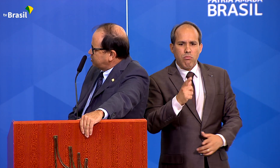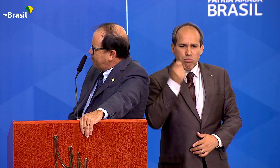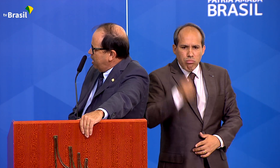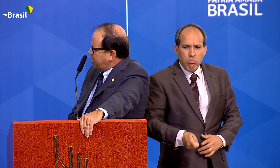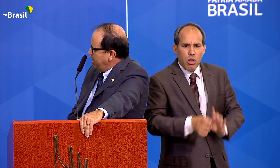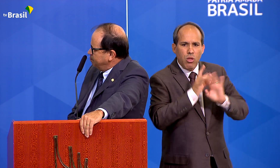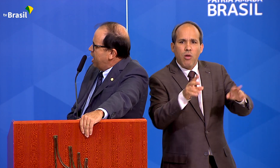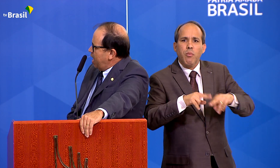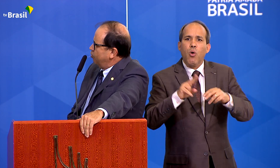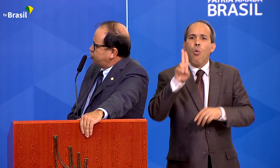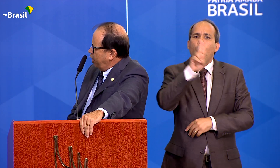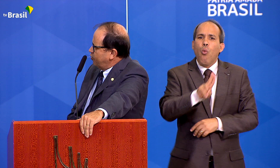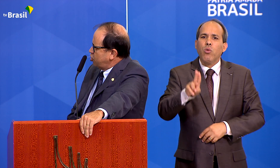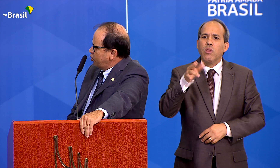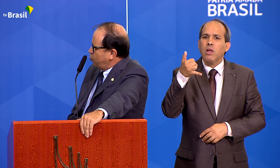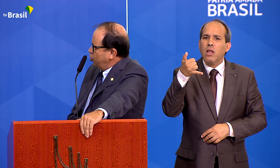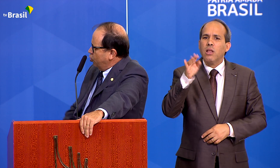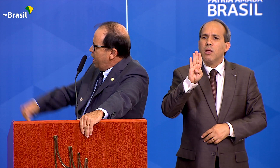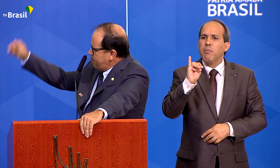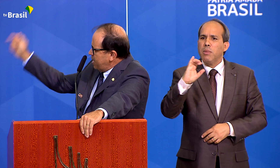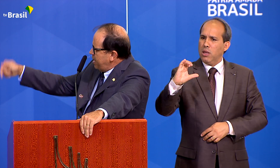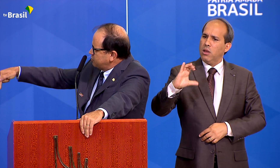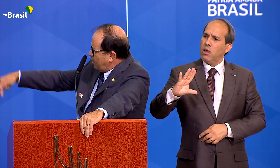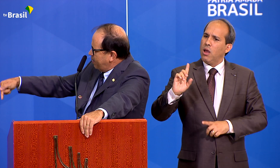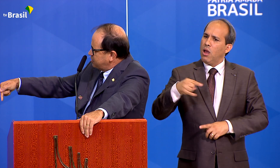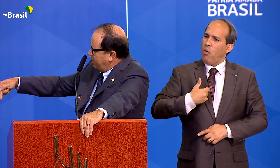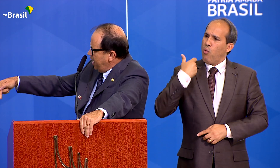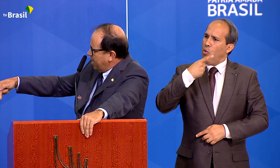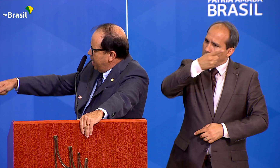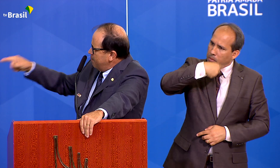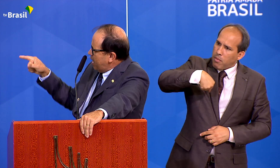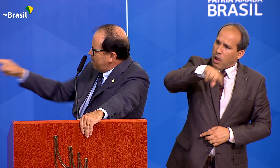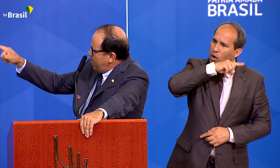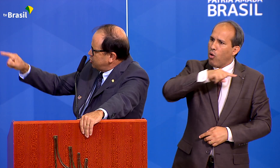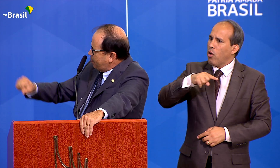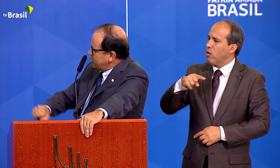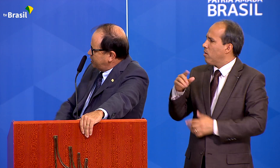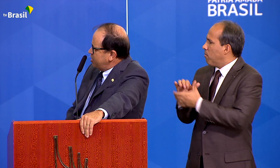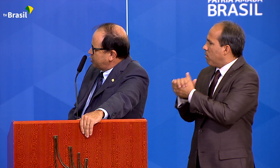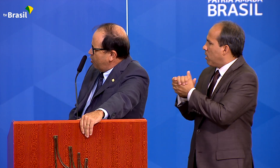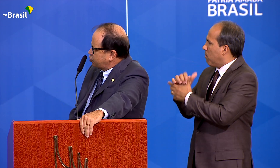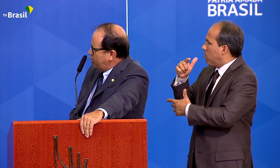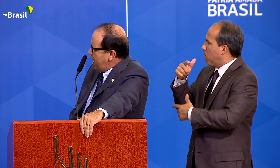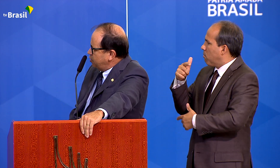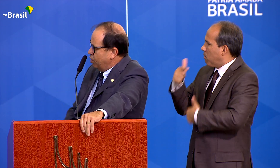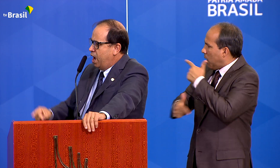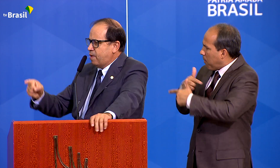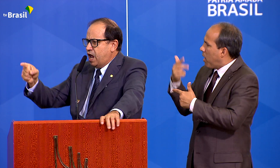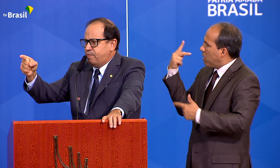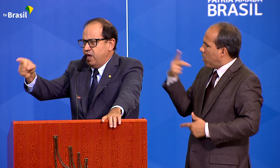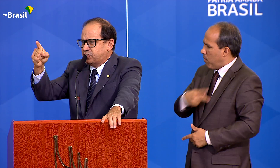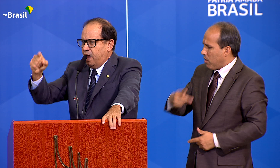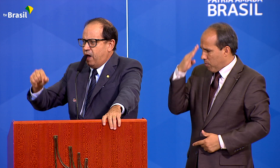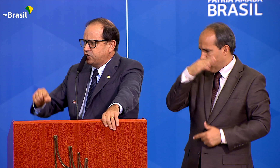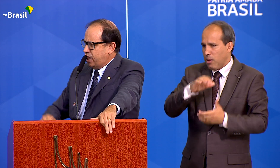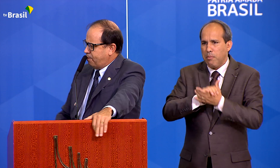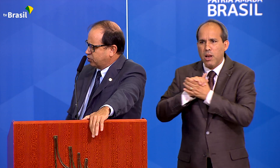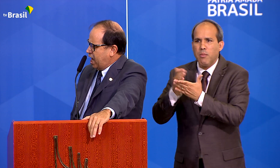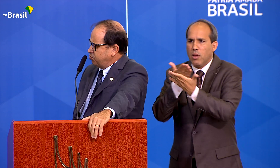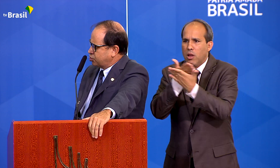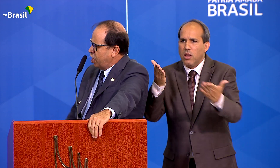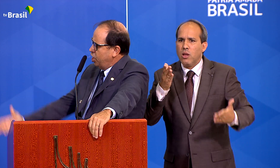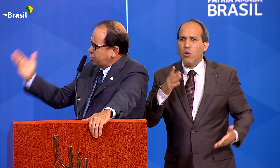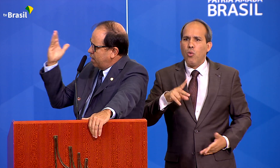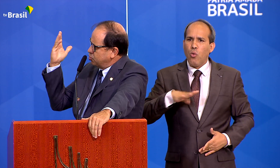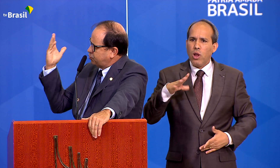de uma caneta BIC é motivo de orgulho para a nação brasileira Parabéns Presidente bolsonaro e parabéns